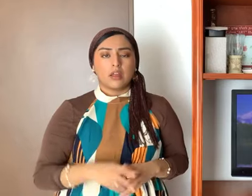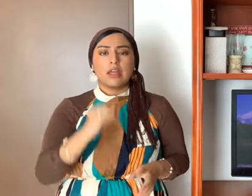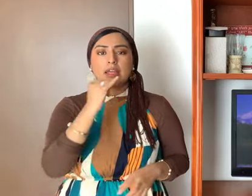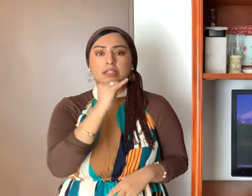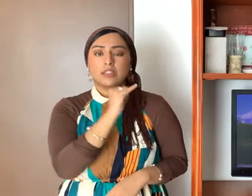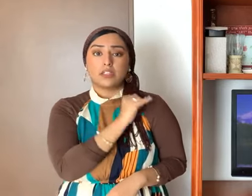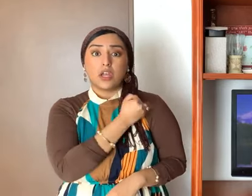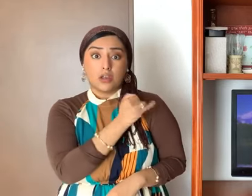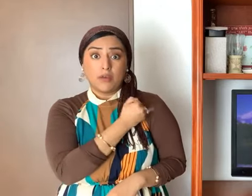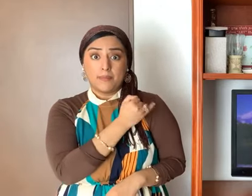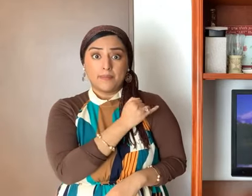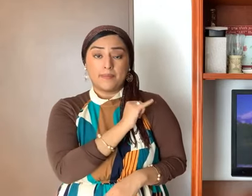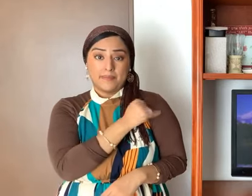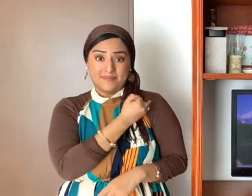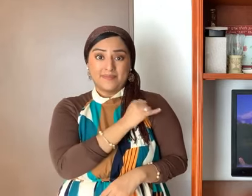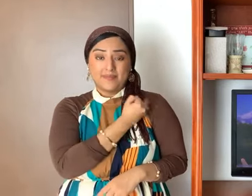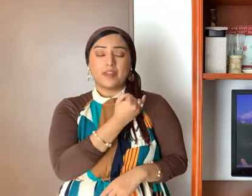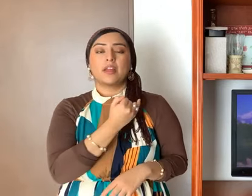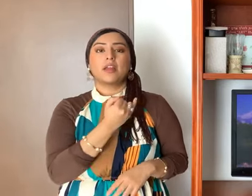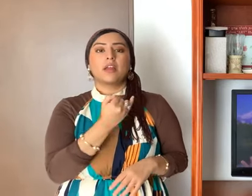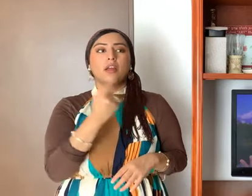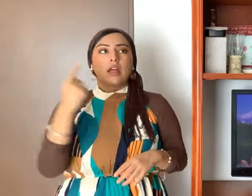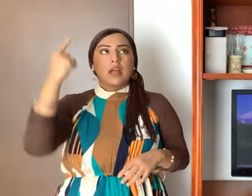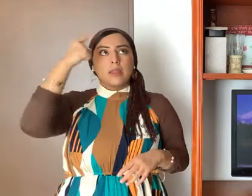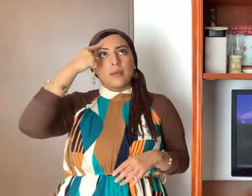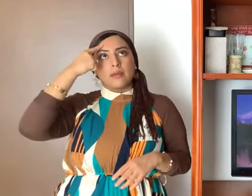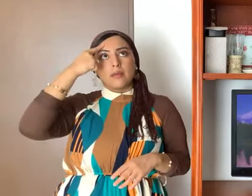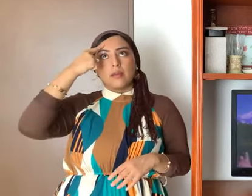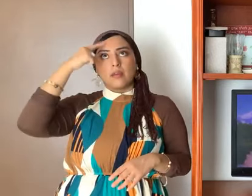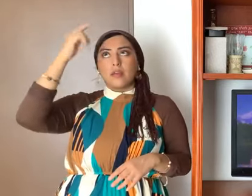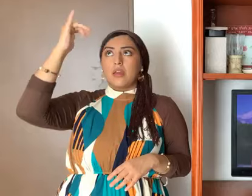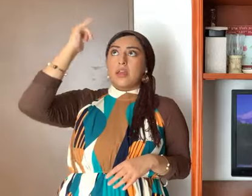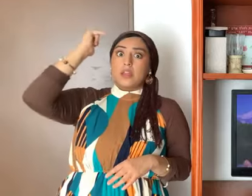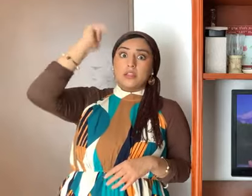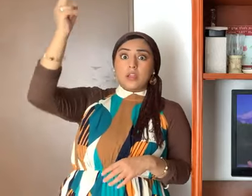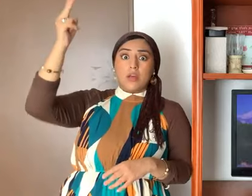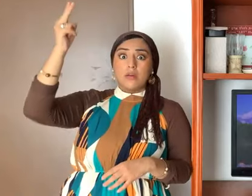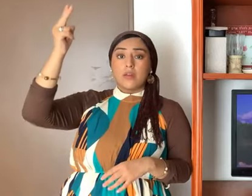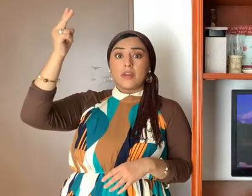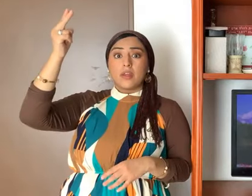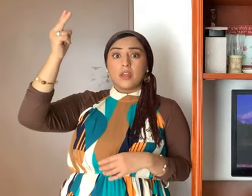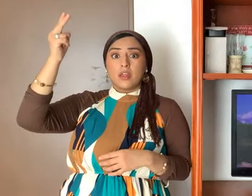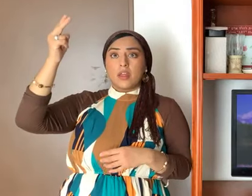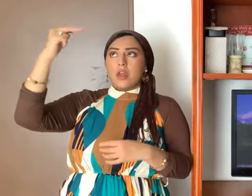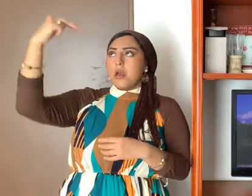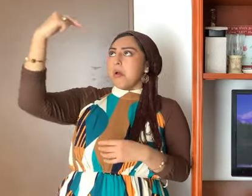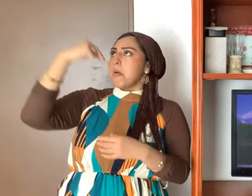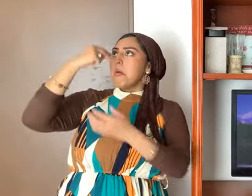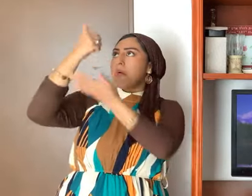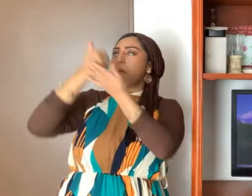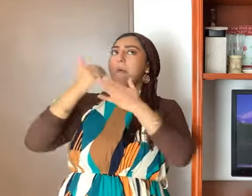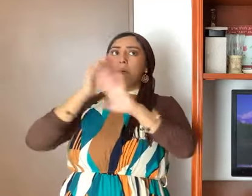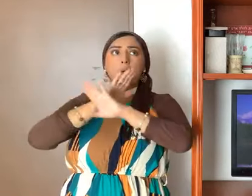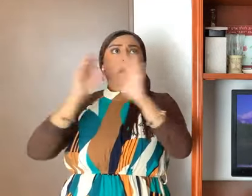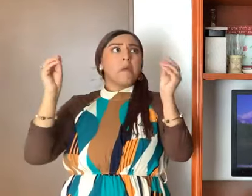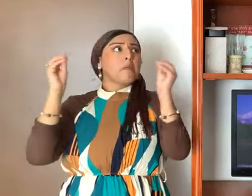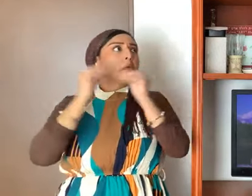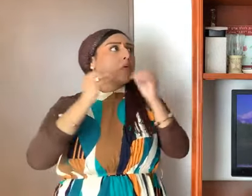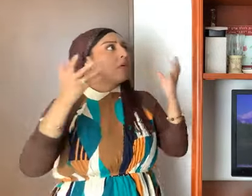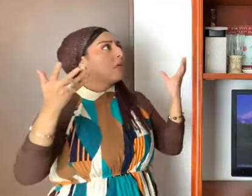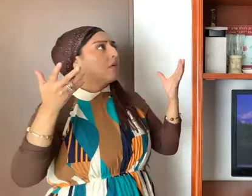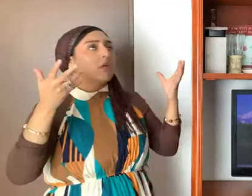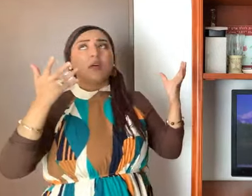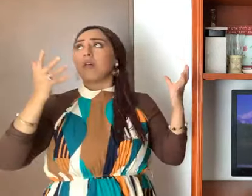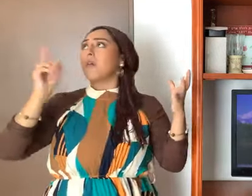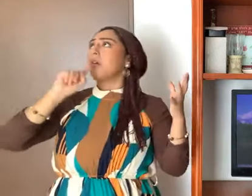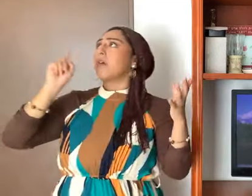Jacob está quejándose o está pensando que el Eterno ya lo abandonó. Israel está pensando que a lo mejor el Eterno